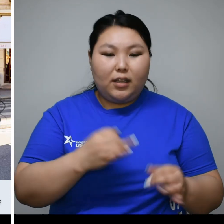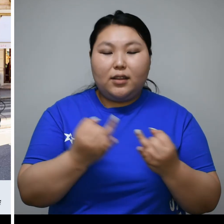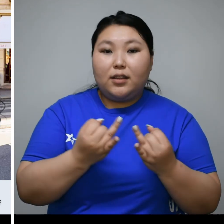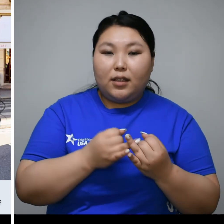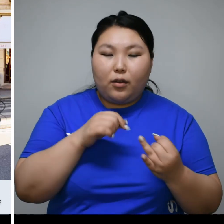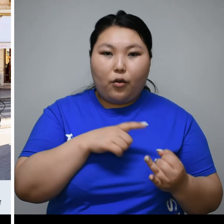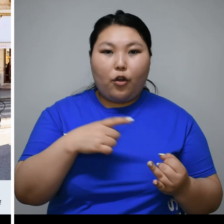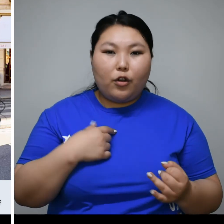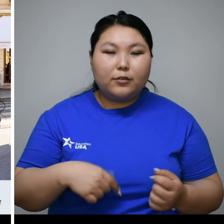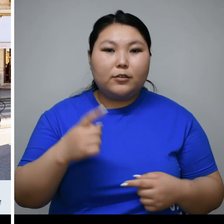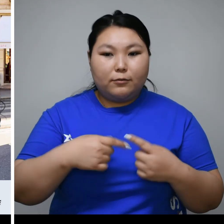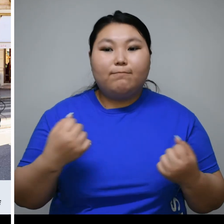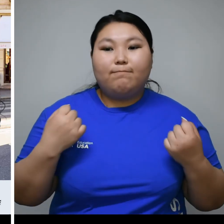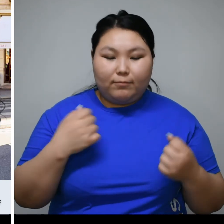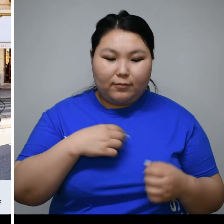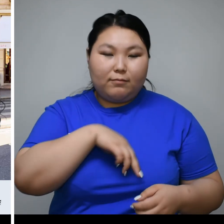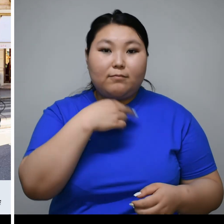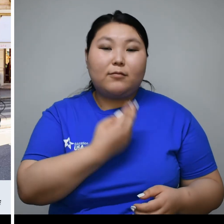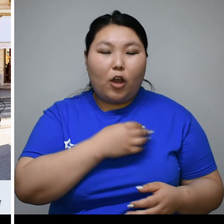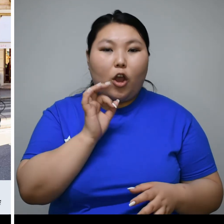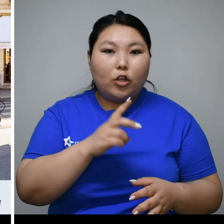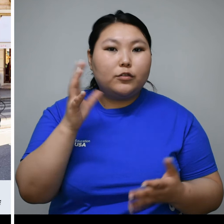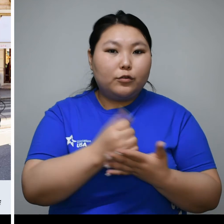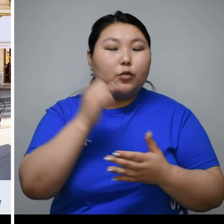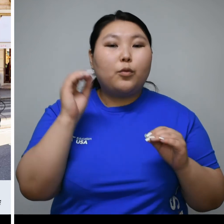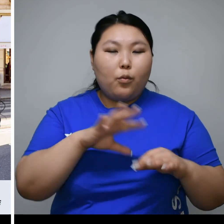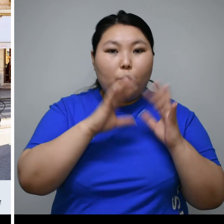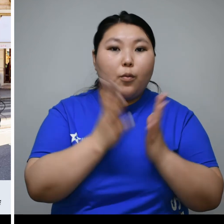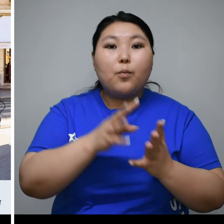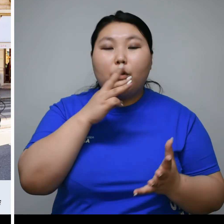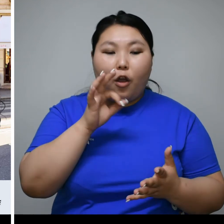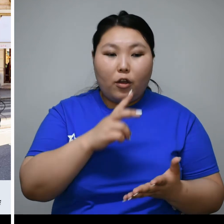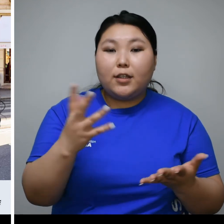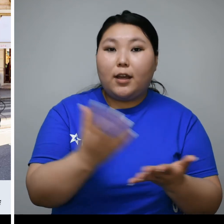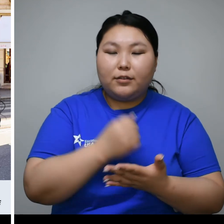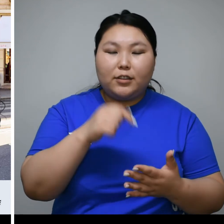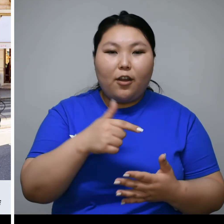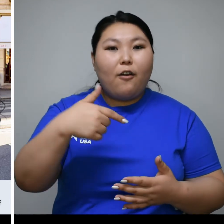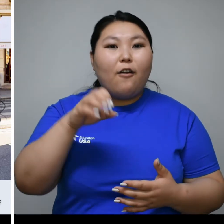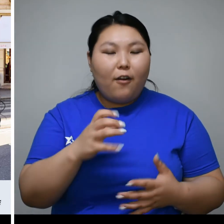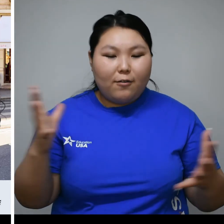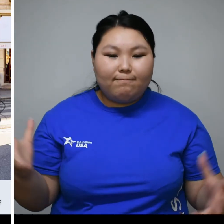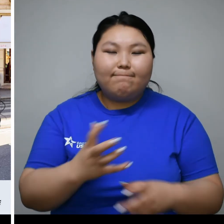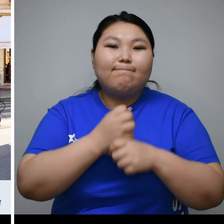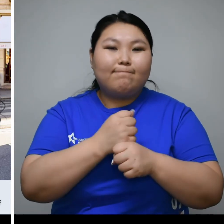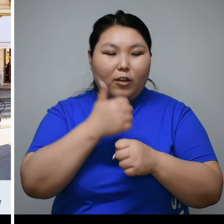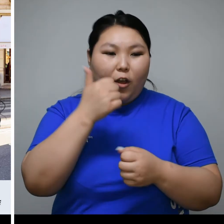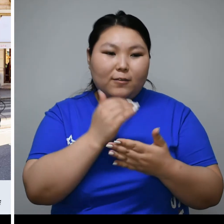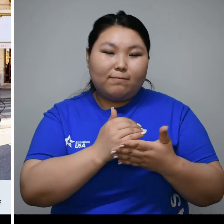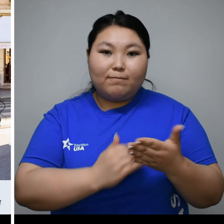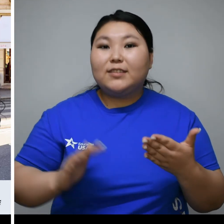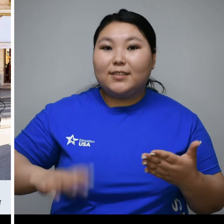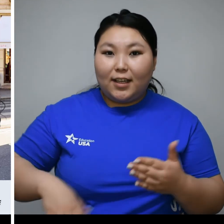ээлжинд интернетээс өөрийнхөө чармаалтаар олж болох бүх мэдээллийг ингээд олж авчаад тэрийгэ гой ингээд базаж